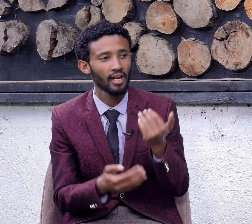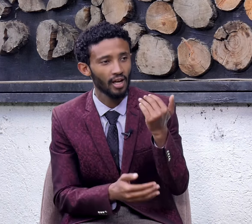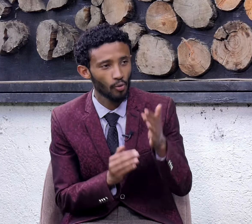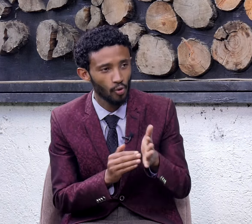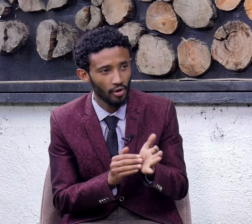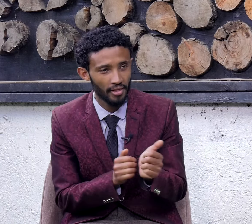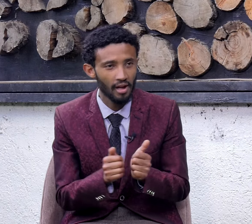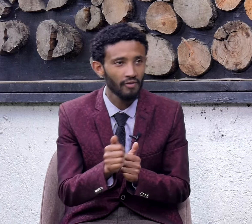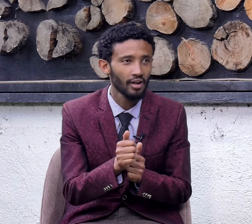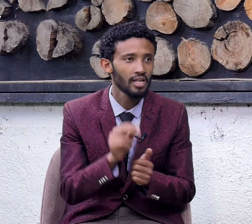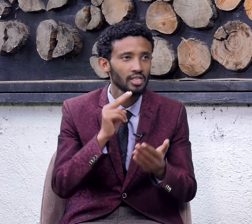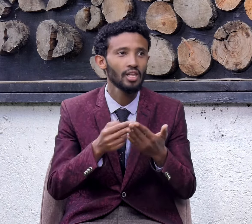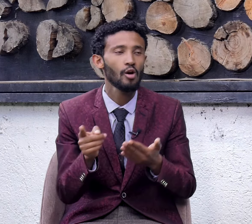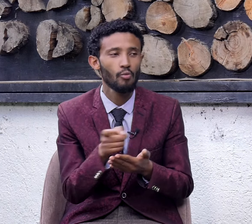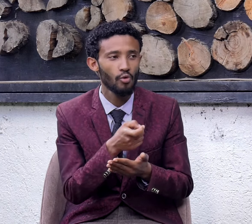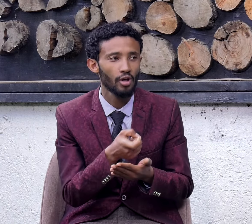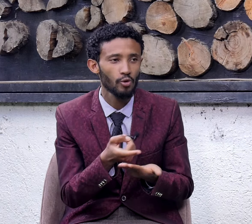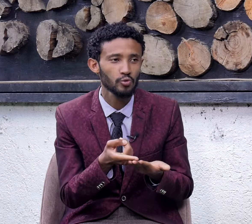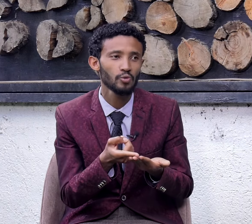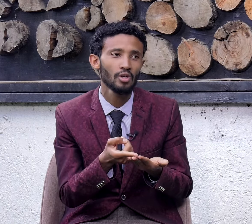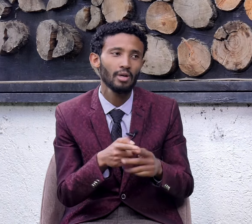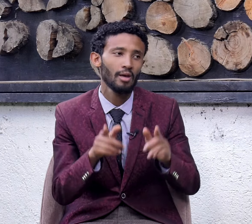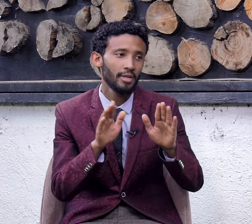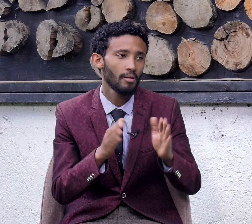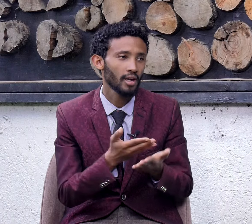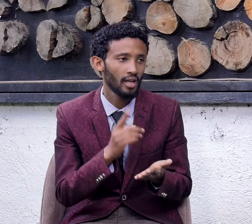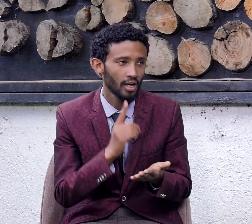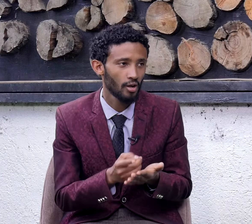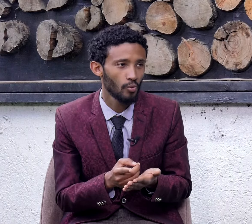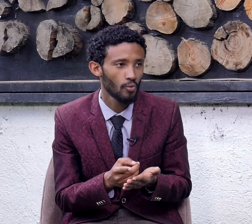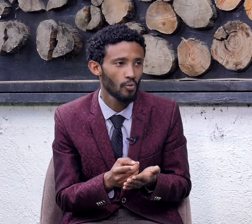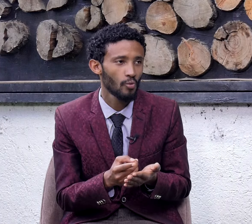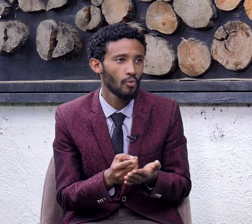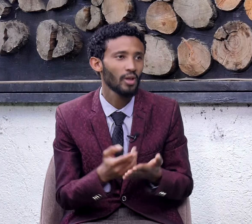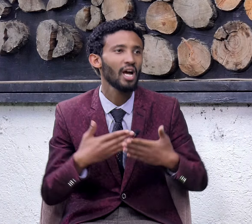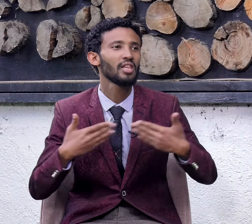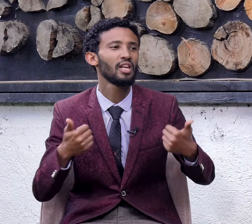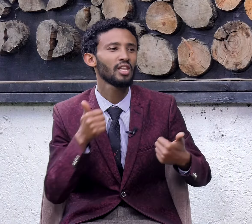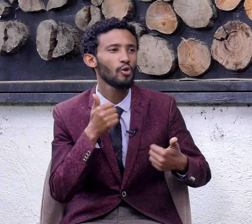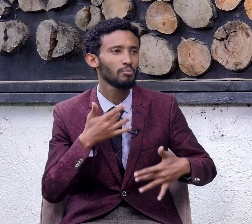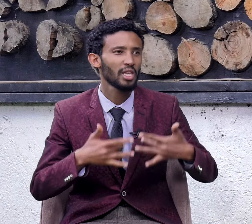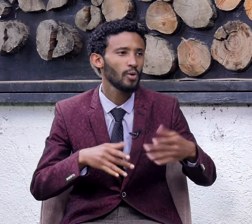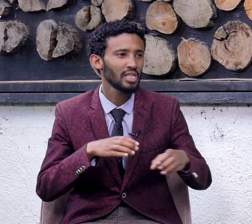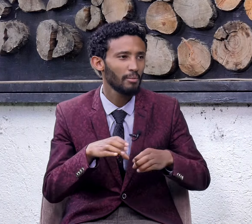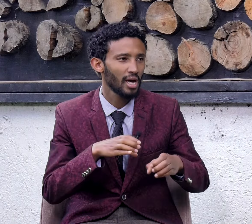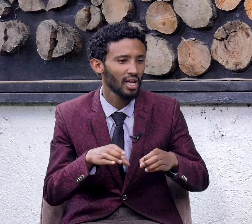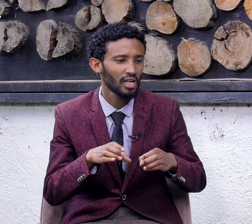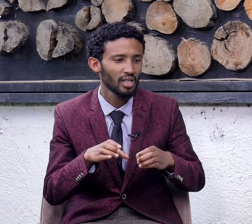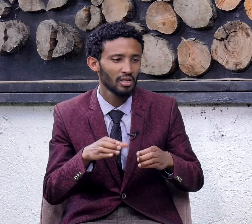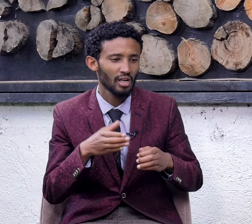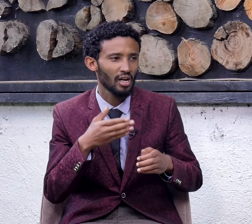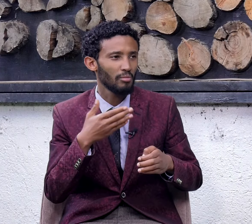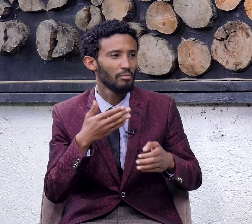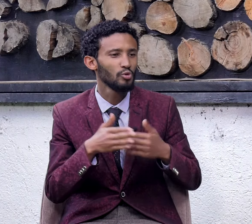እነዚህ ተግዳሮቶች ታልፈ ጋዜጠኛው መሆን ራሱ በጣም የሚደነቅ ነገር ነው። ወጣትነት ራሱ ስሜታዊ